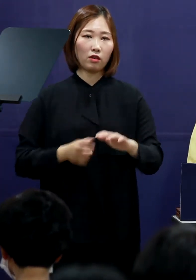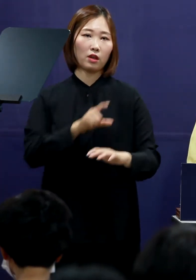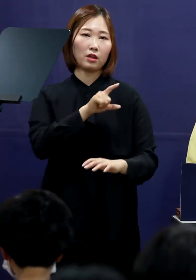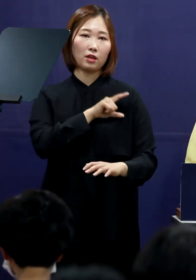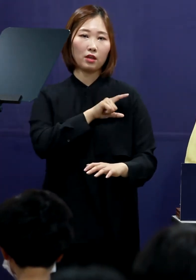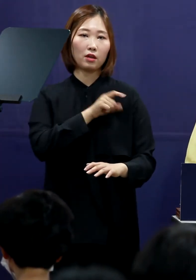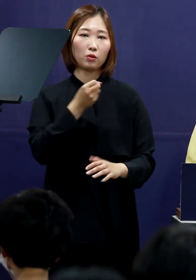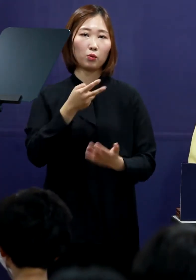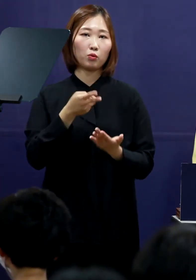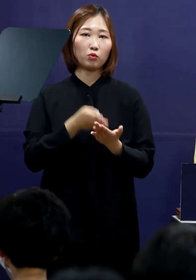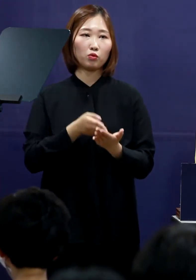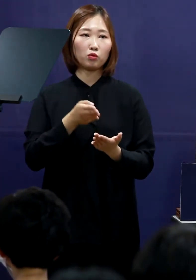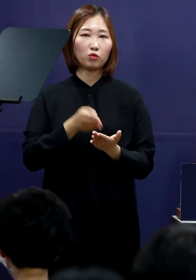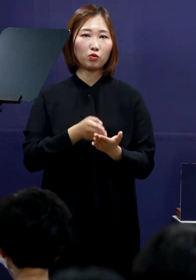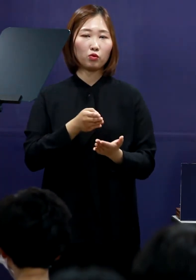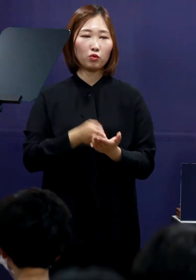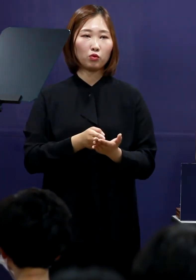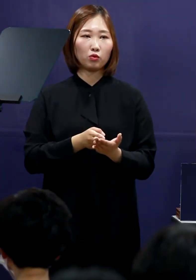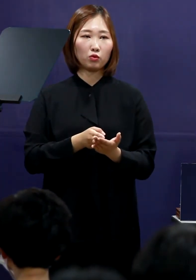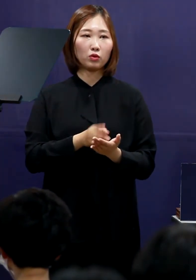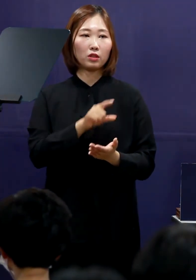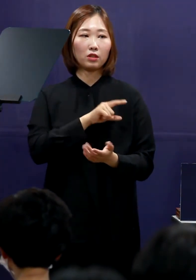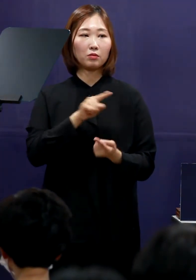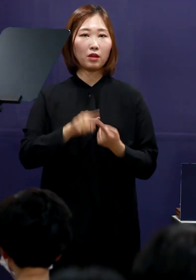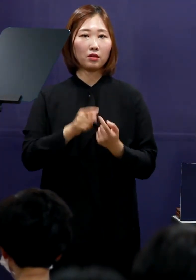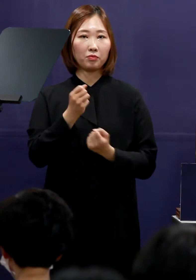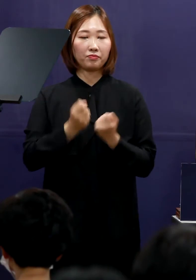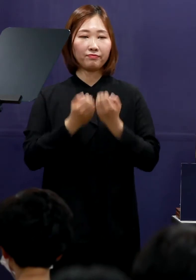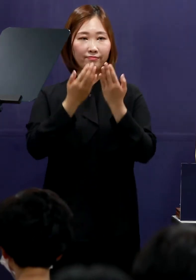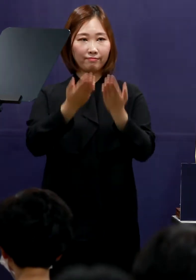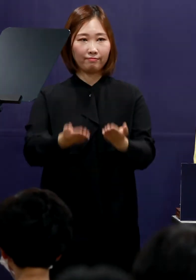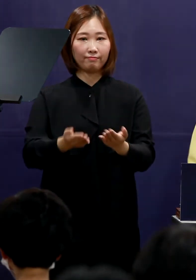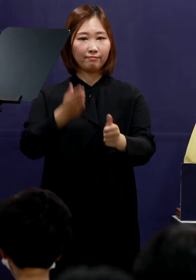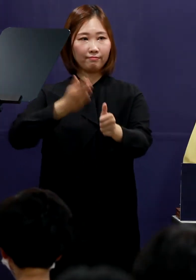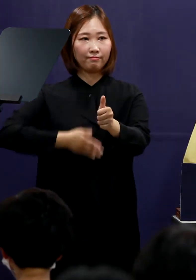주시면 감사하겠습니다. 홍문진 기자님.